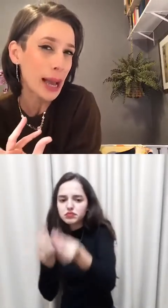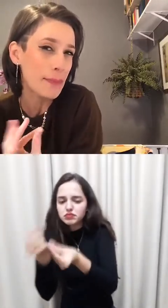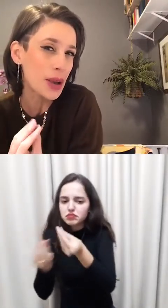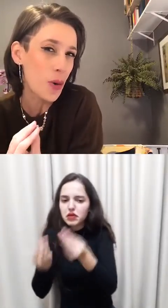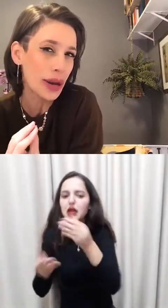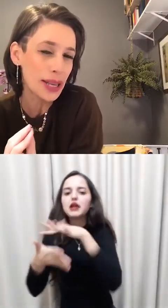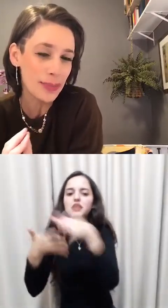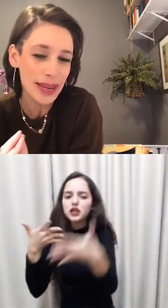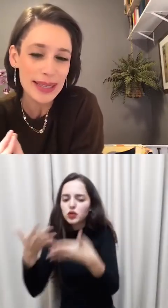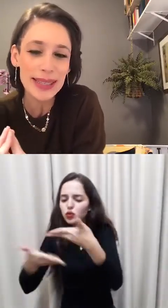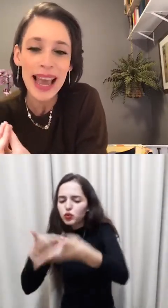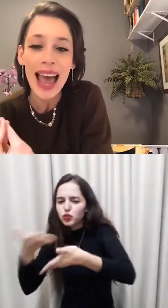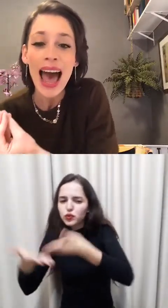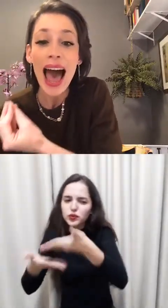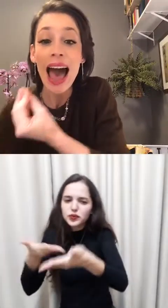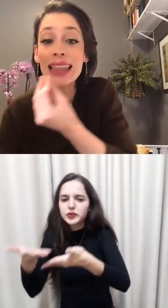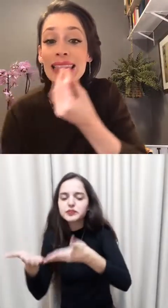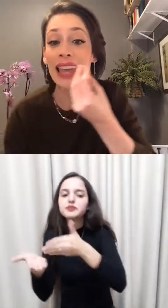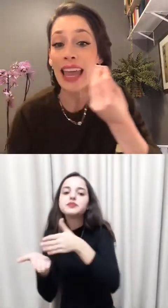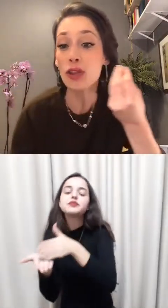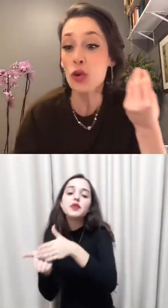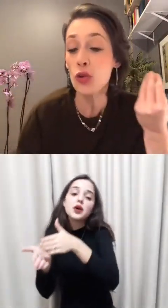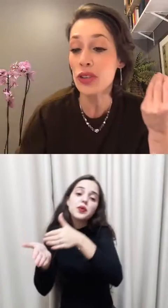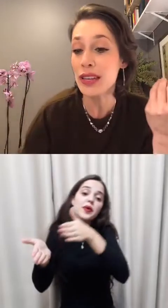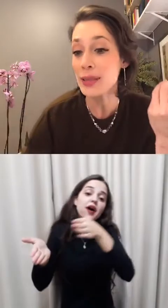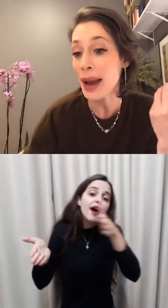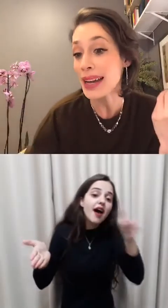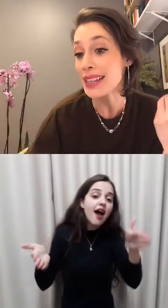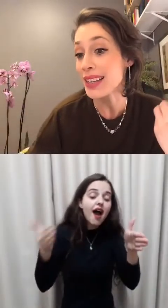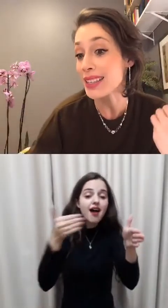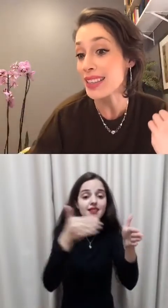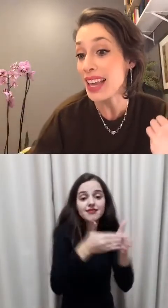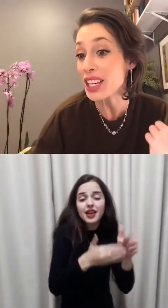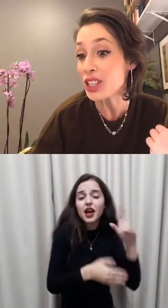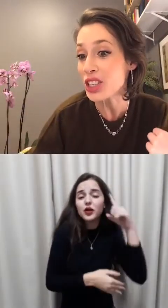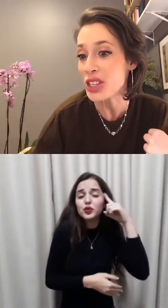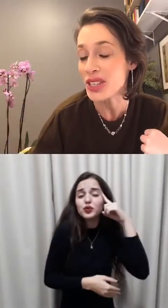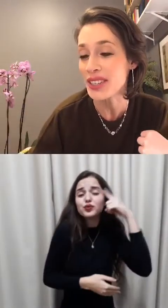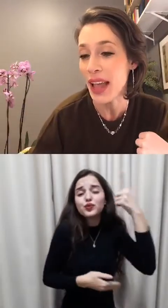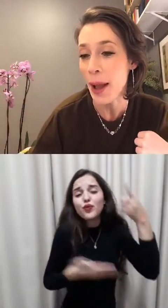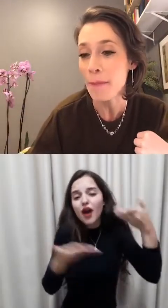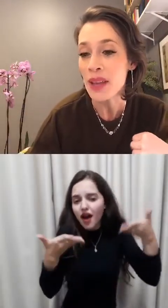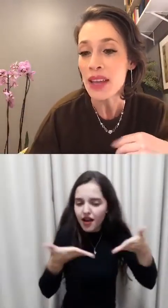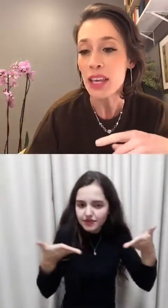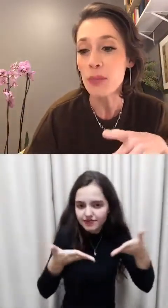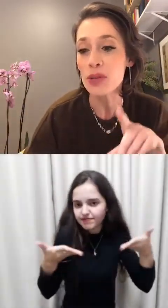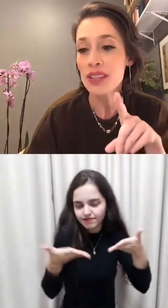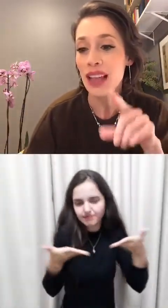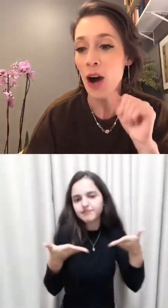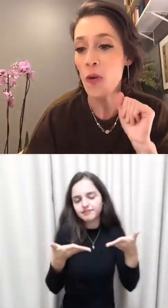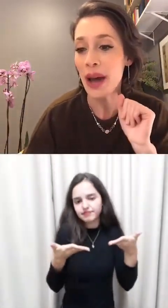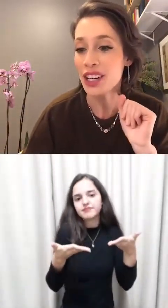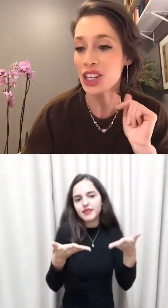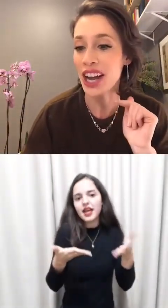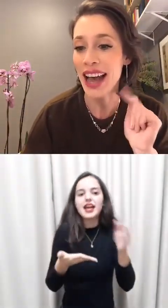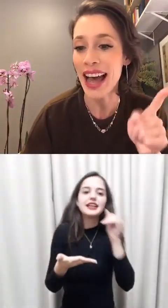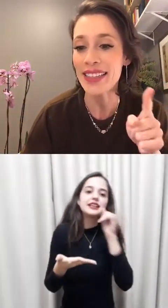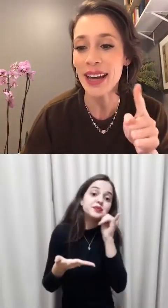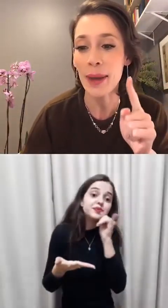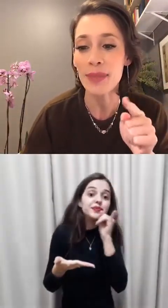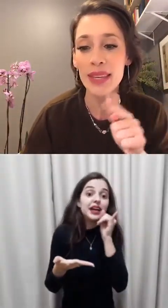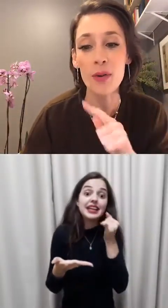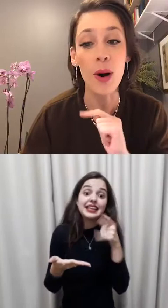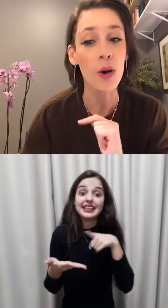da Gabi com a Libras, até dúvidas mais recentes, né? Que por sinal uma xará